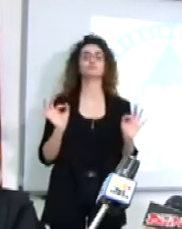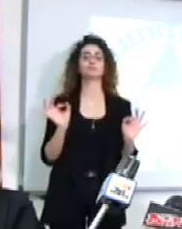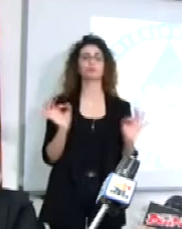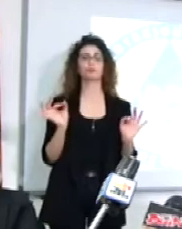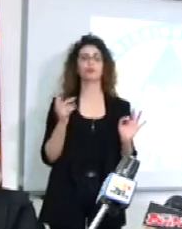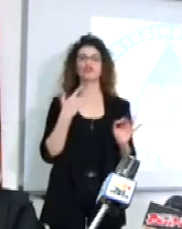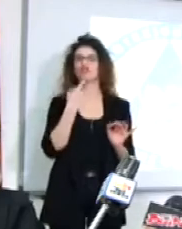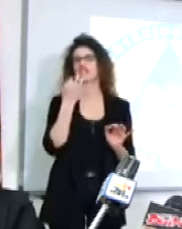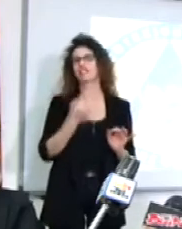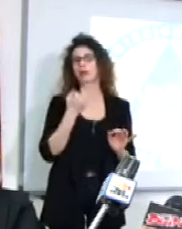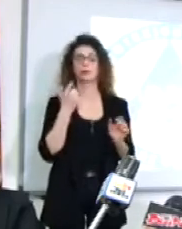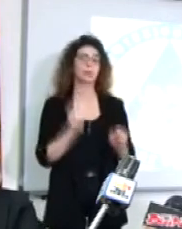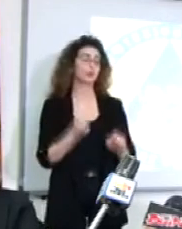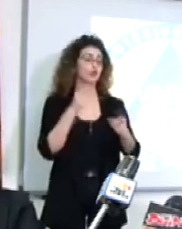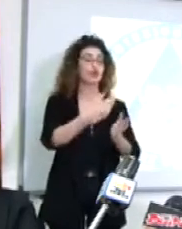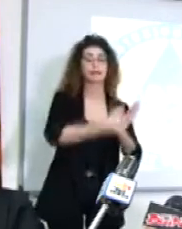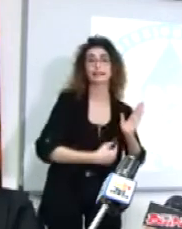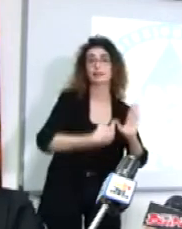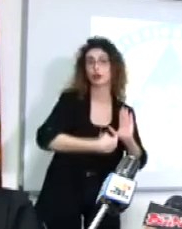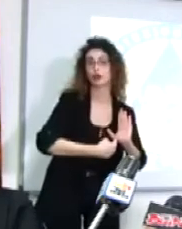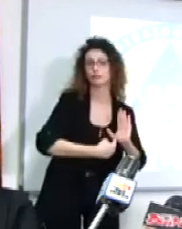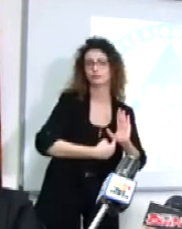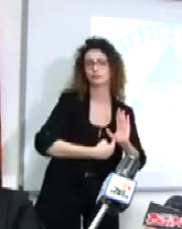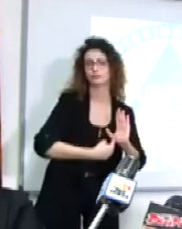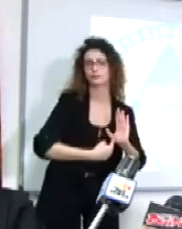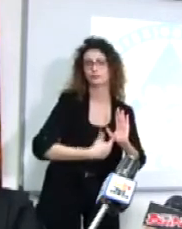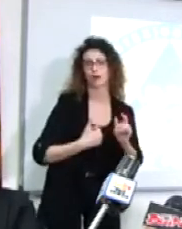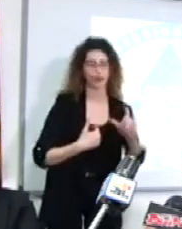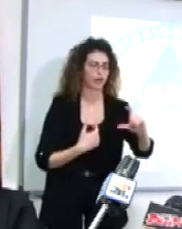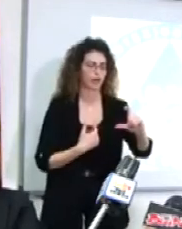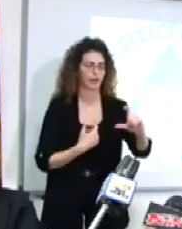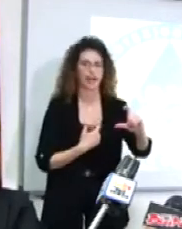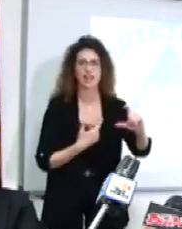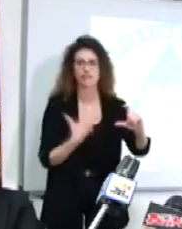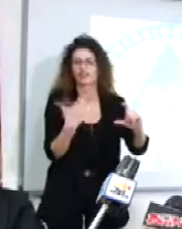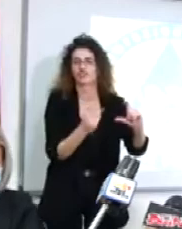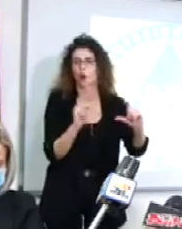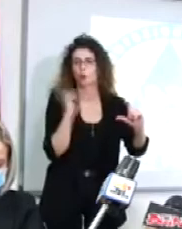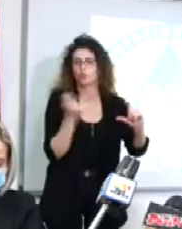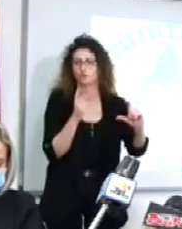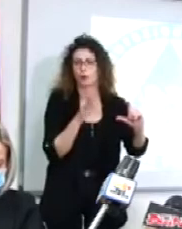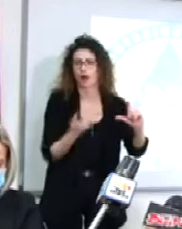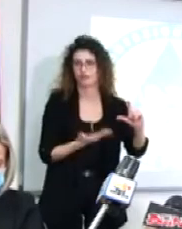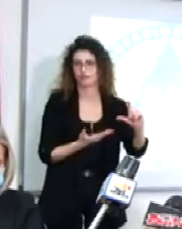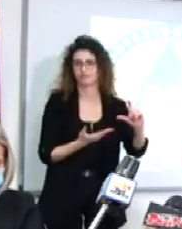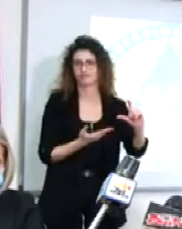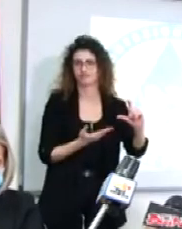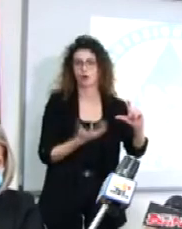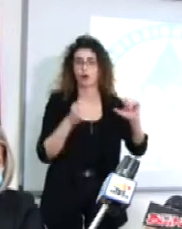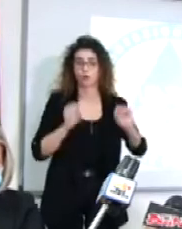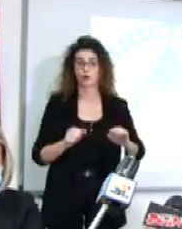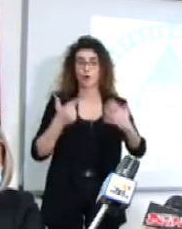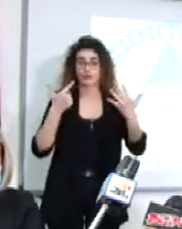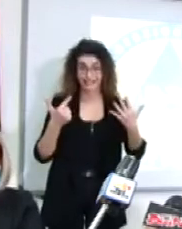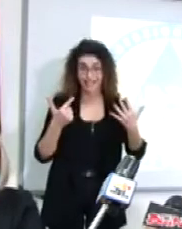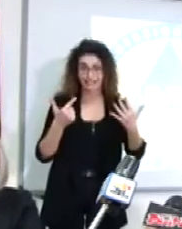che dice ma c'è scritto già sentite dentro lì vaccino tutto uguale nella boccetta e se se ne possono far 7 in veneto se ne